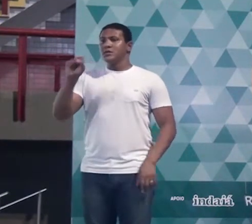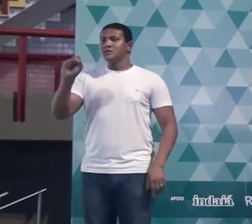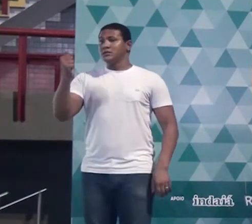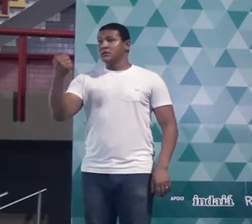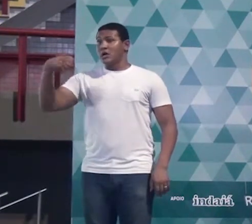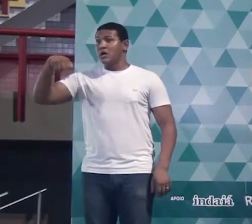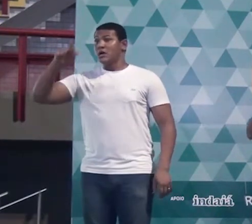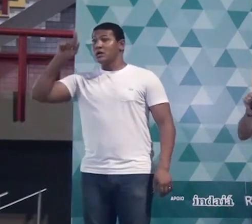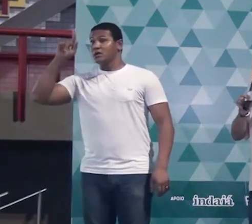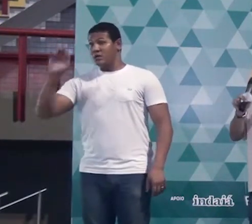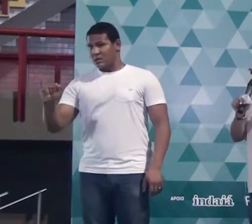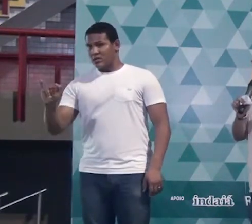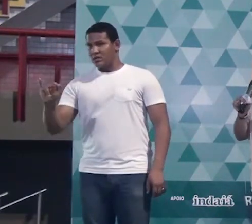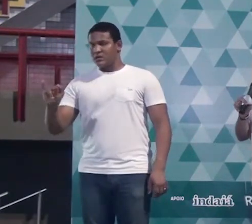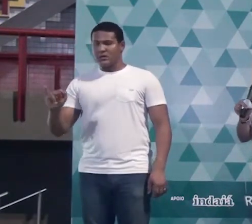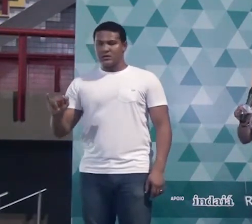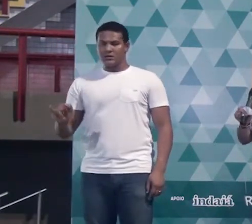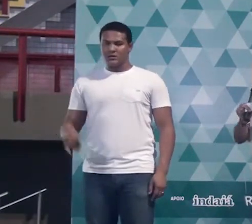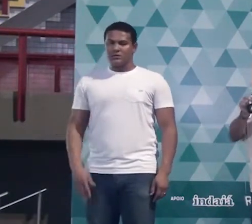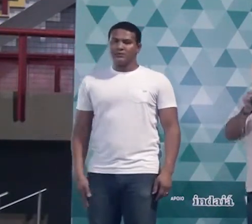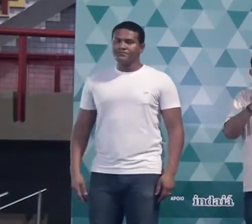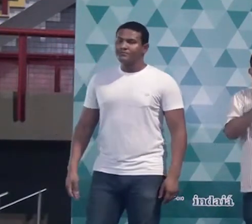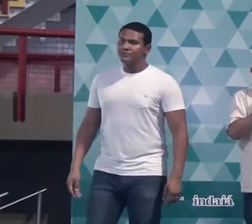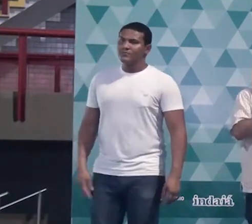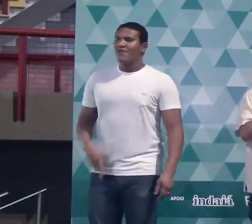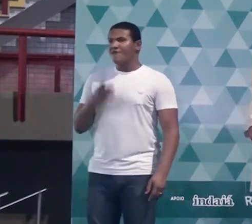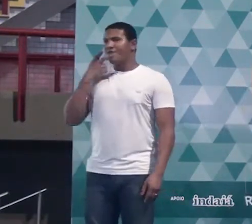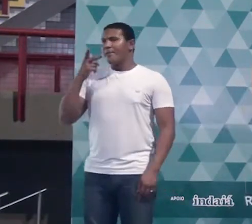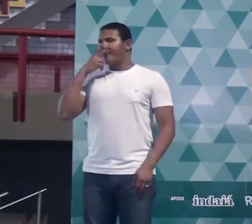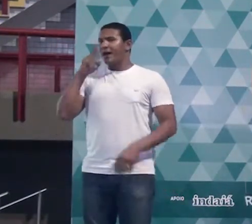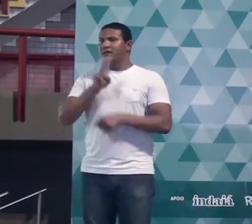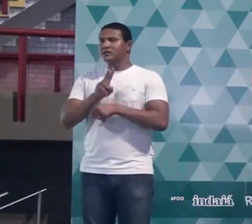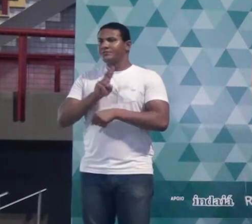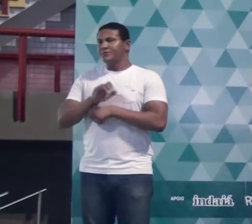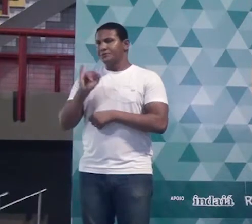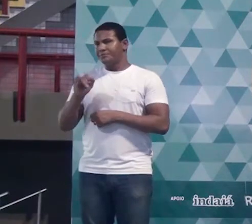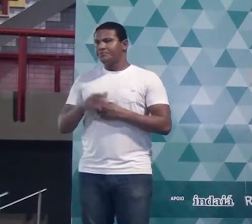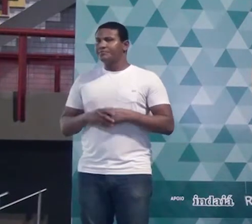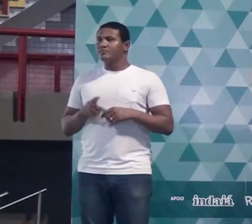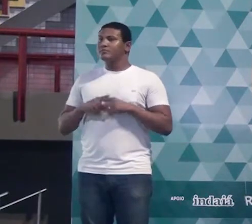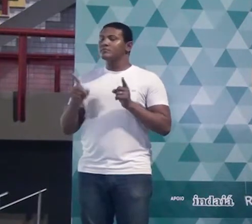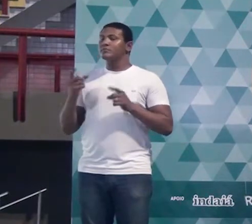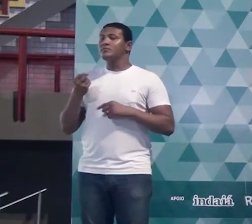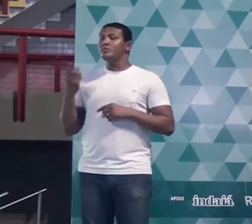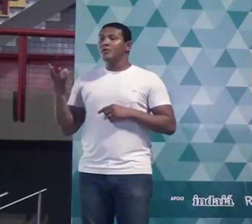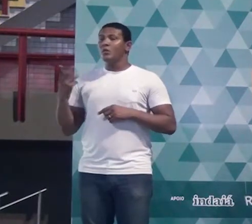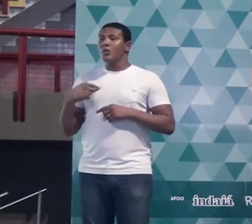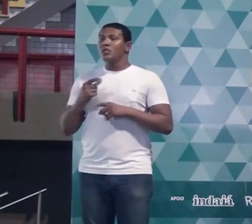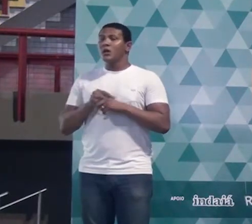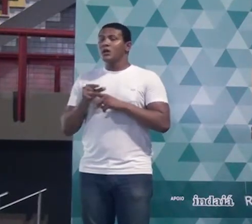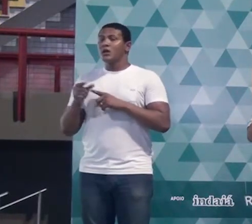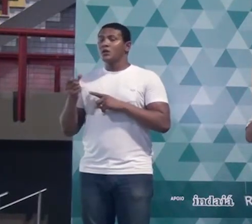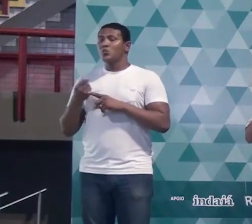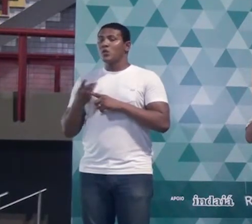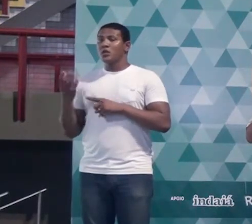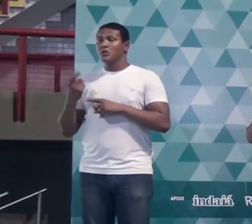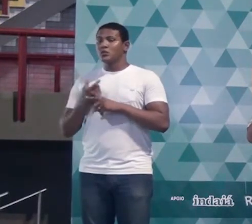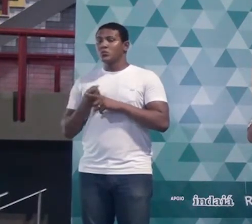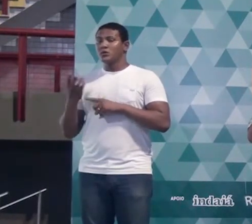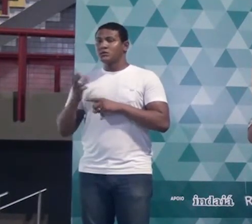no final. Então, quantos sons são necessários para pronunciar a palavra sangue?